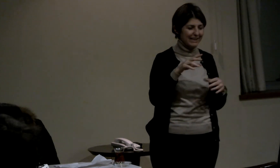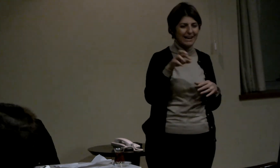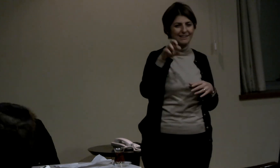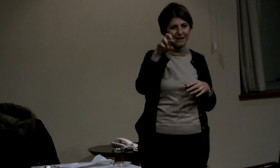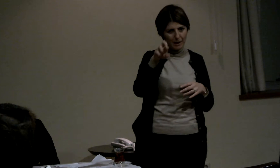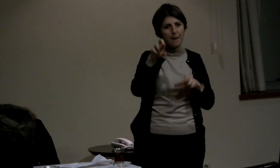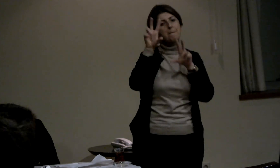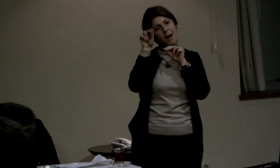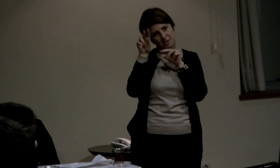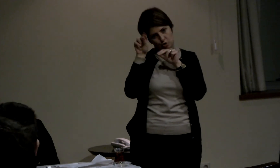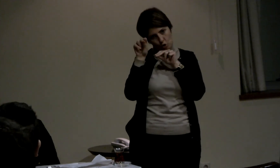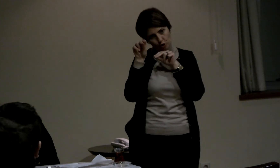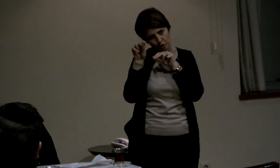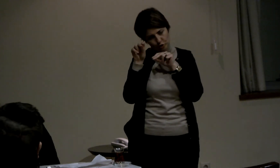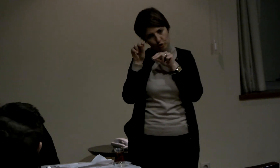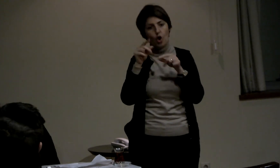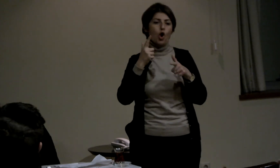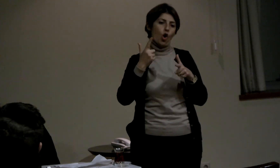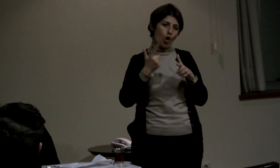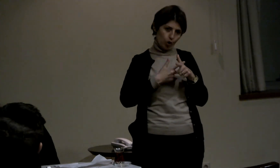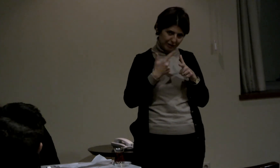genelde. Pansiyon. Otel.